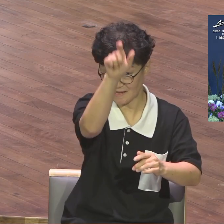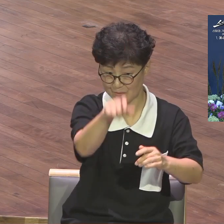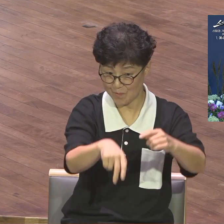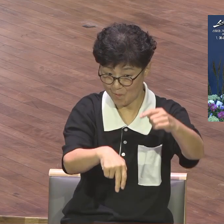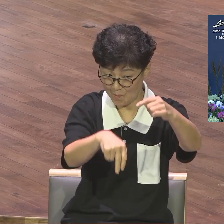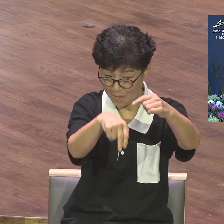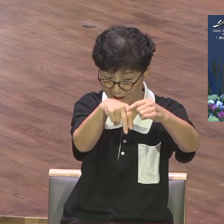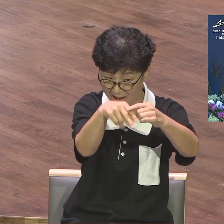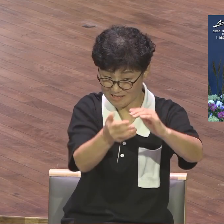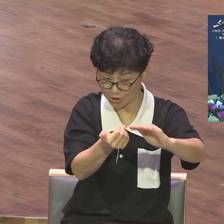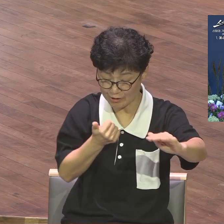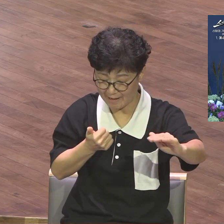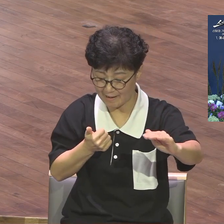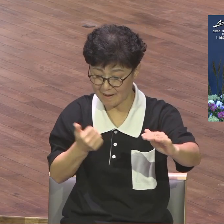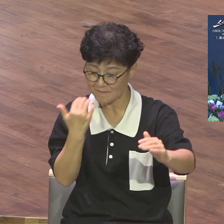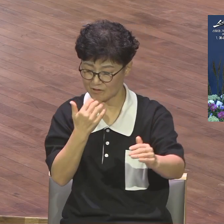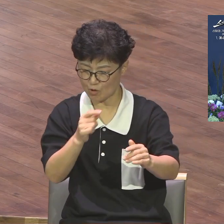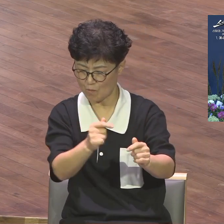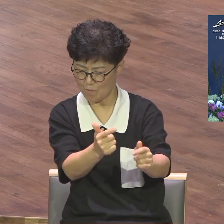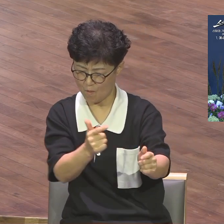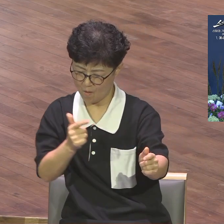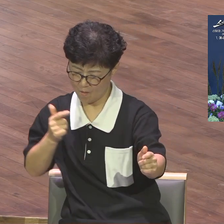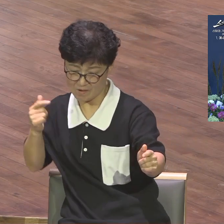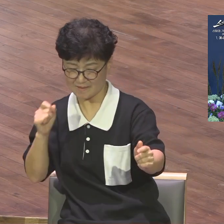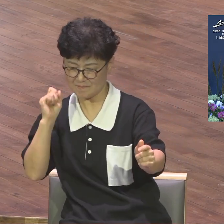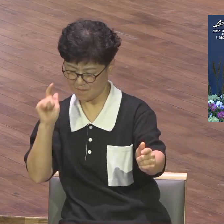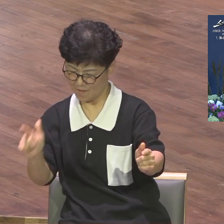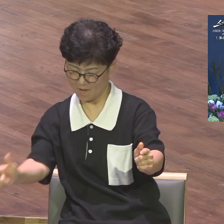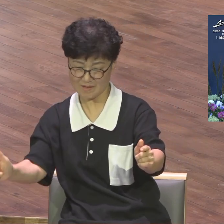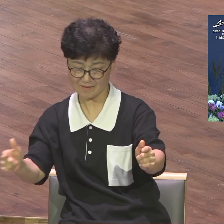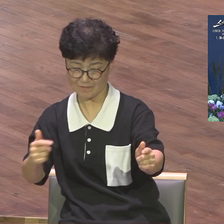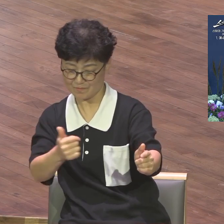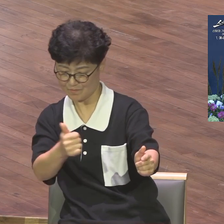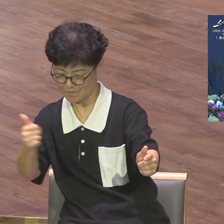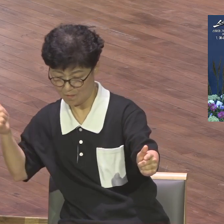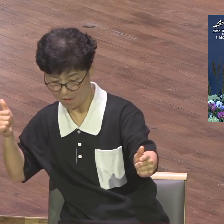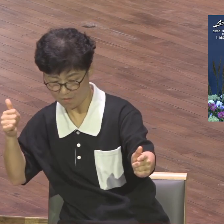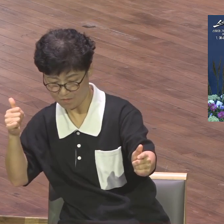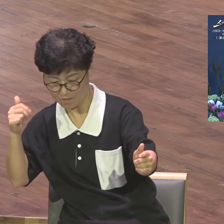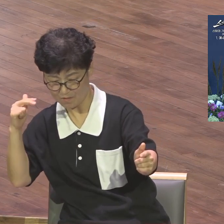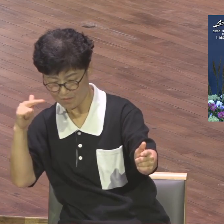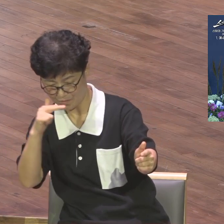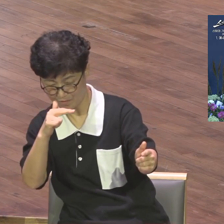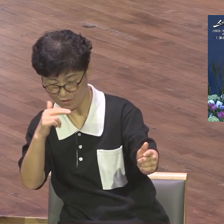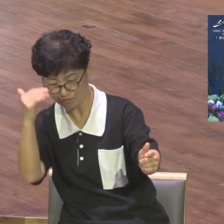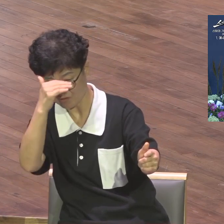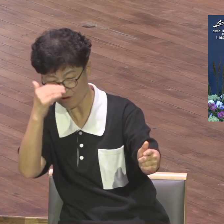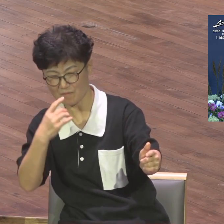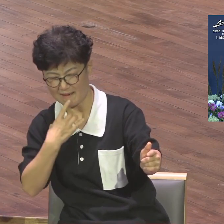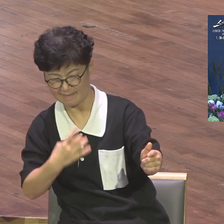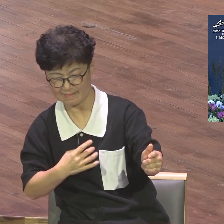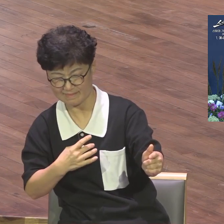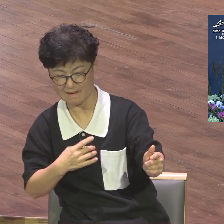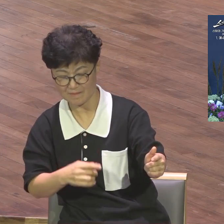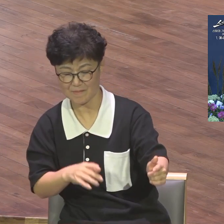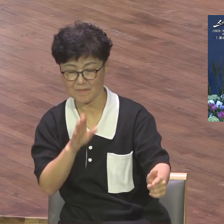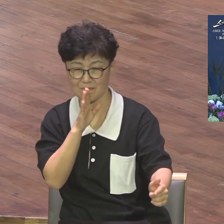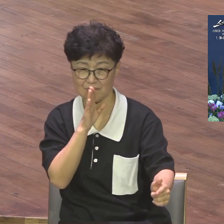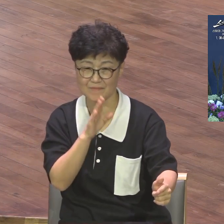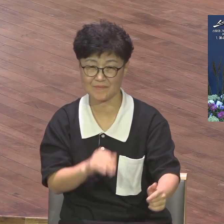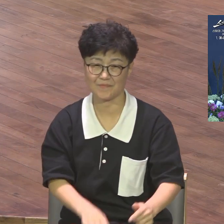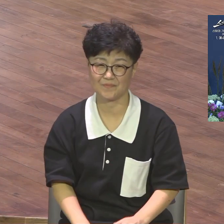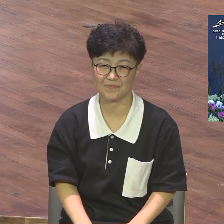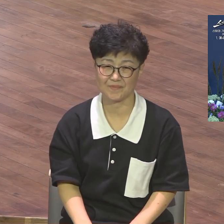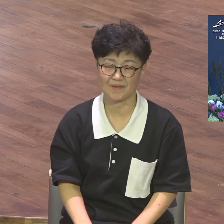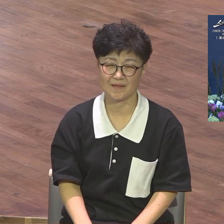않습니까? 그런데 오늘 본문의 삭개오는 앞으로 달려가서 거기다 플러스로 보기 위하여 올라갔다라고